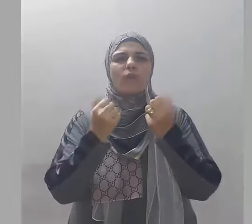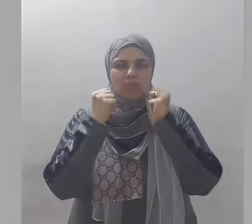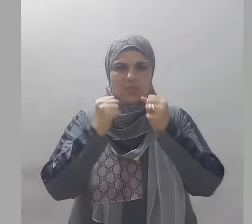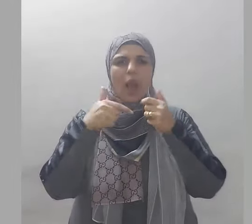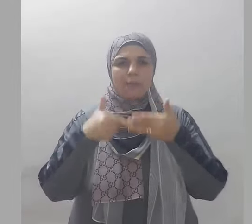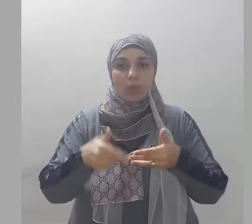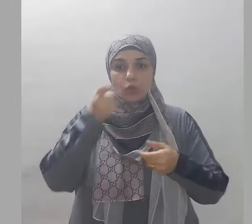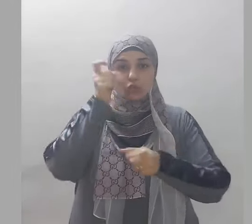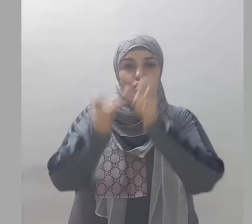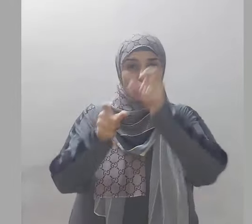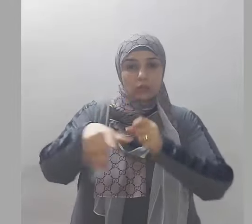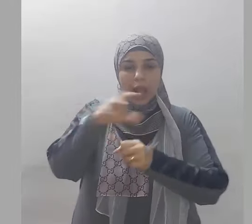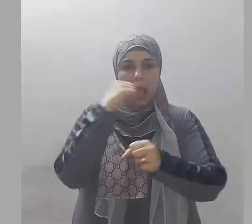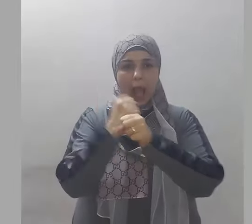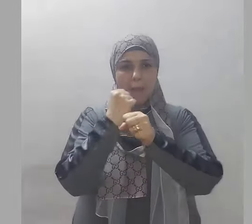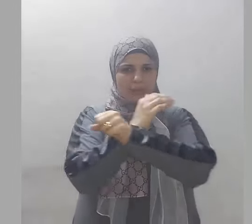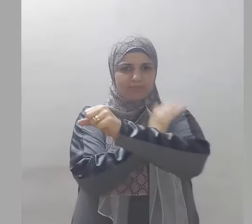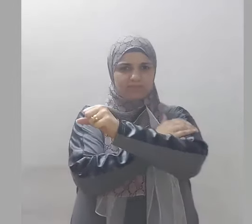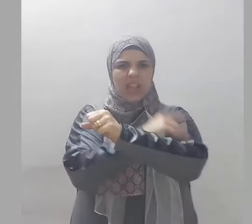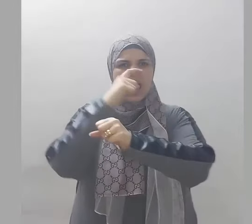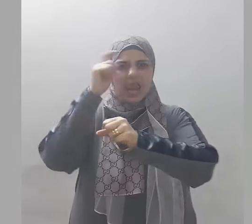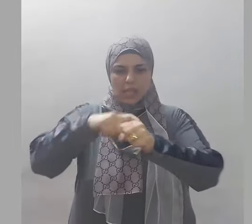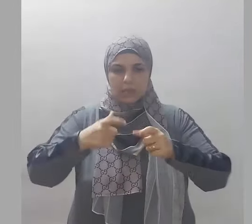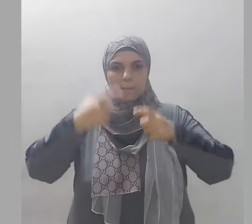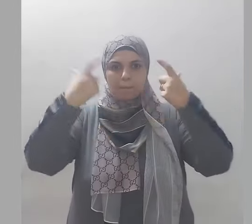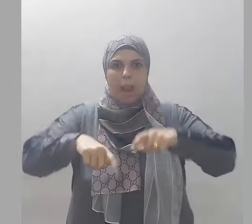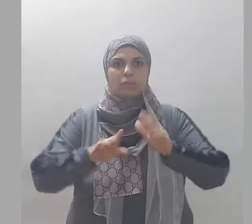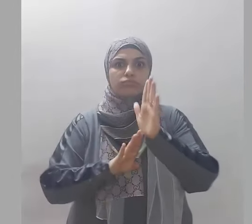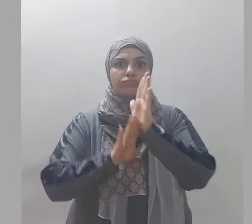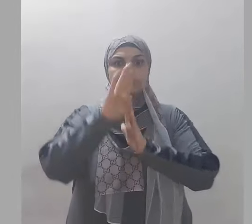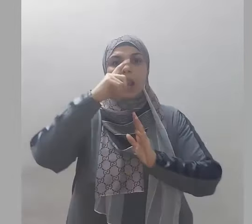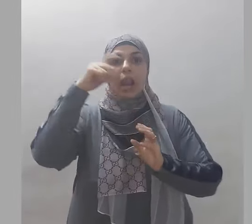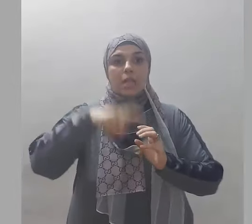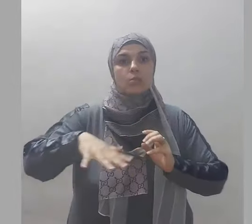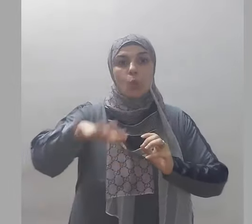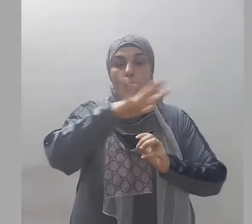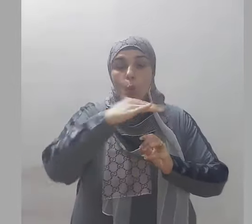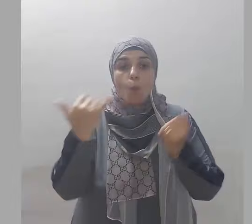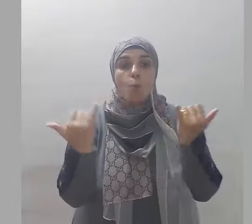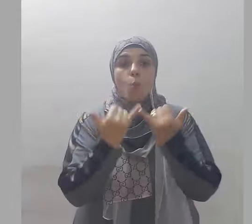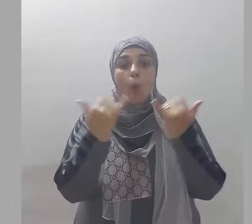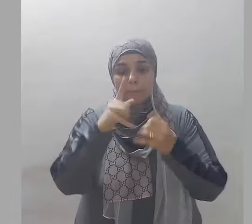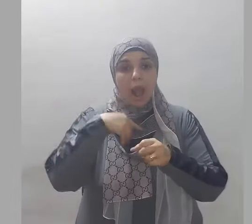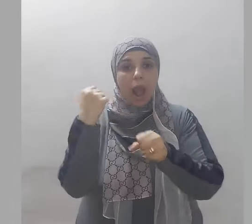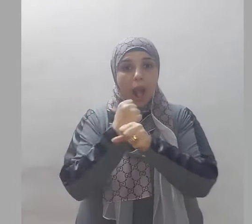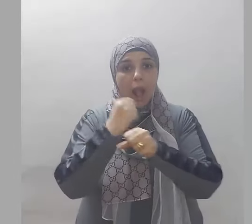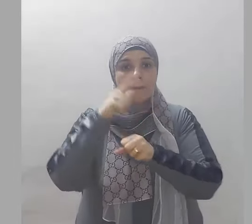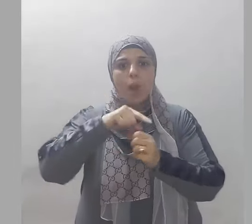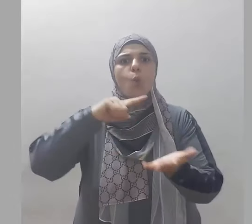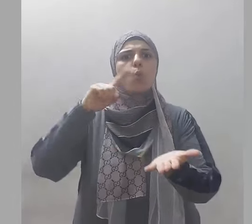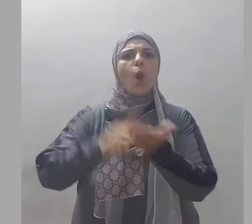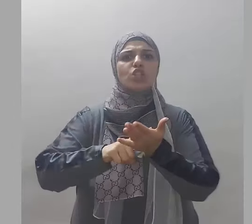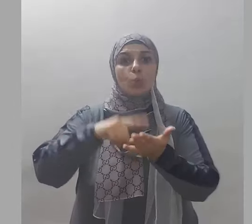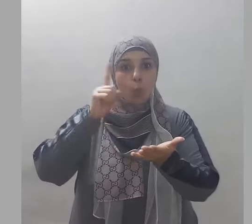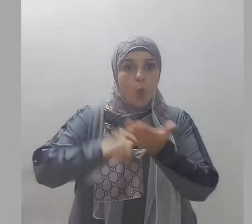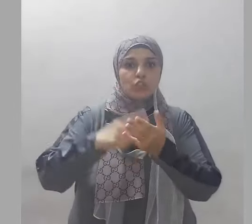منا دوره للنهوض بأوطاننا، مدركين أن إتقان العمل واجب تحتمه تعاليمنا